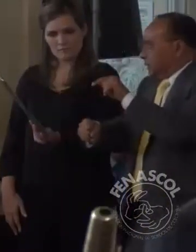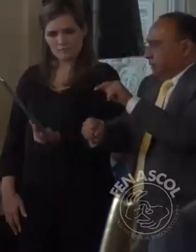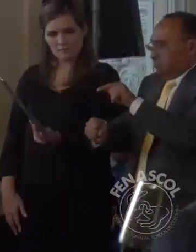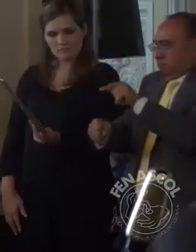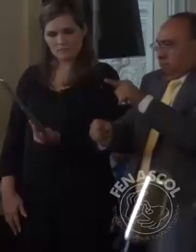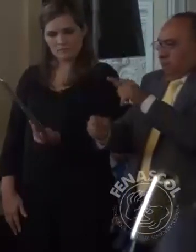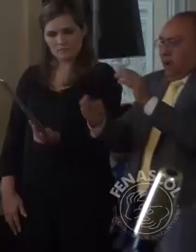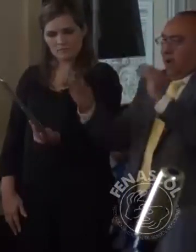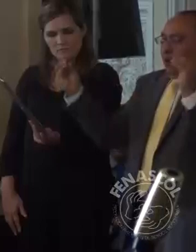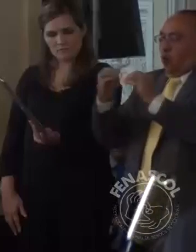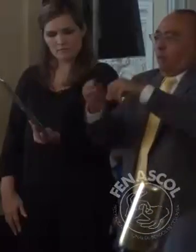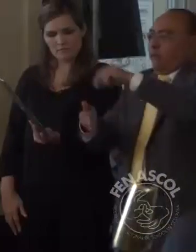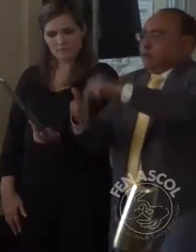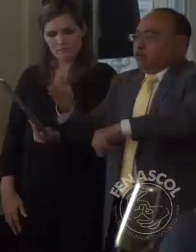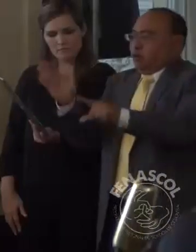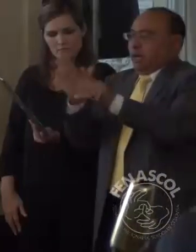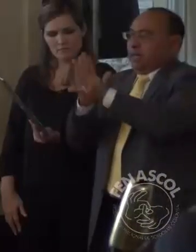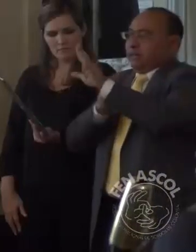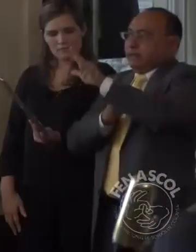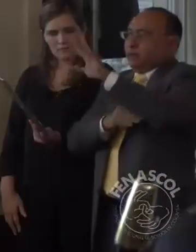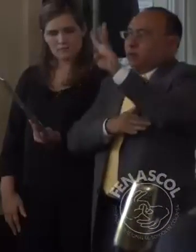la vigilancia,